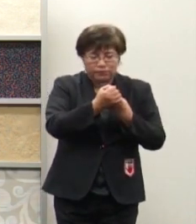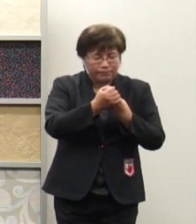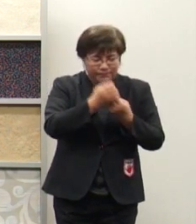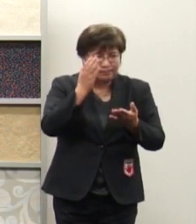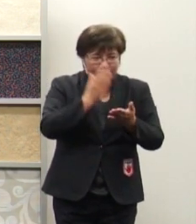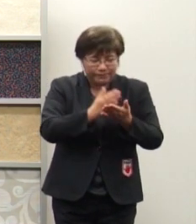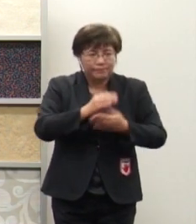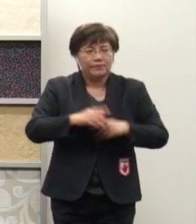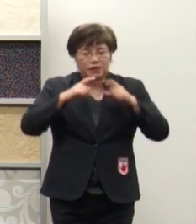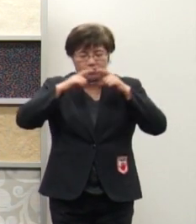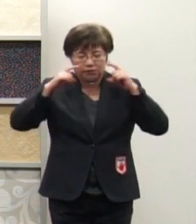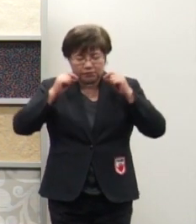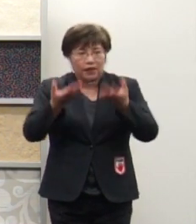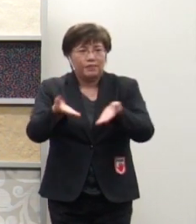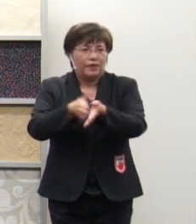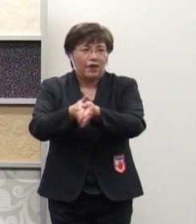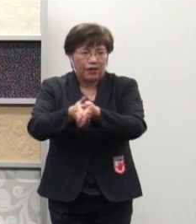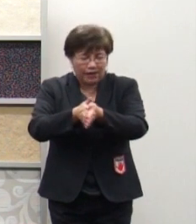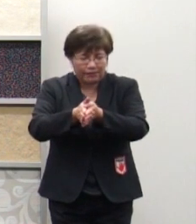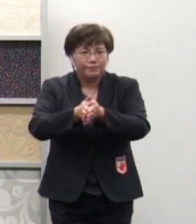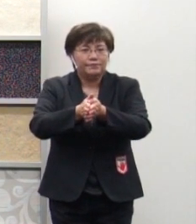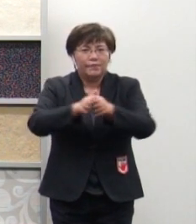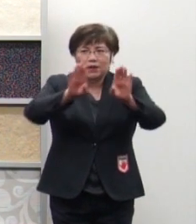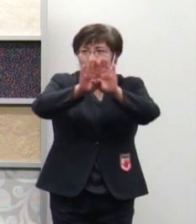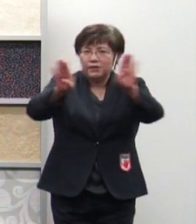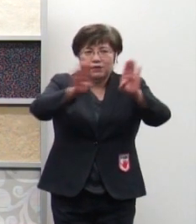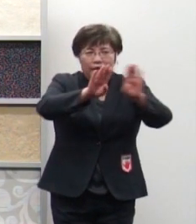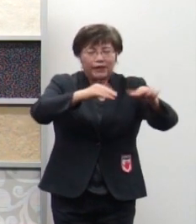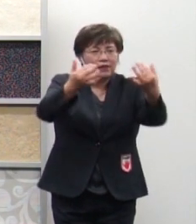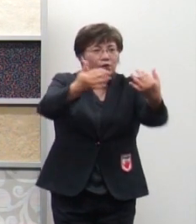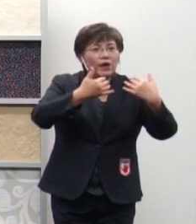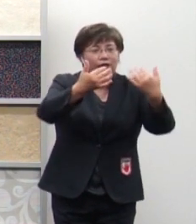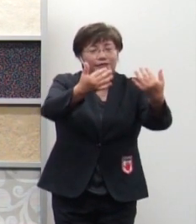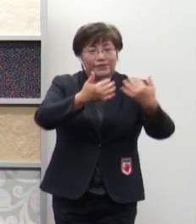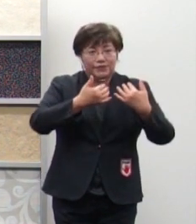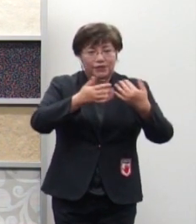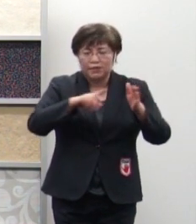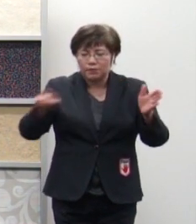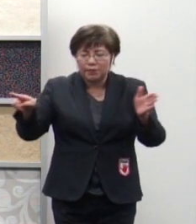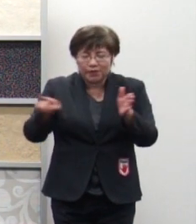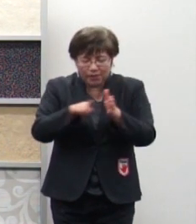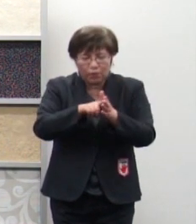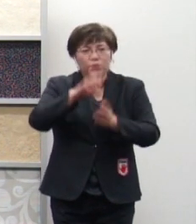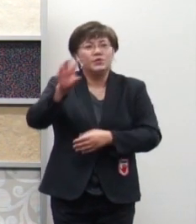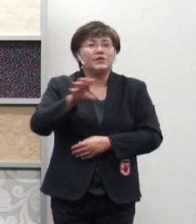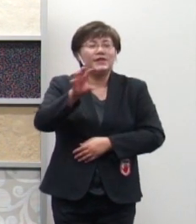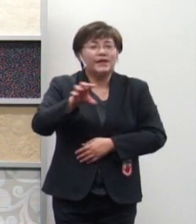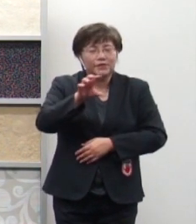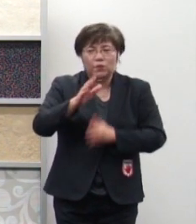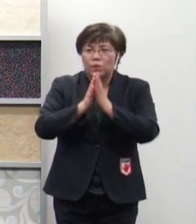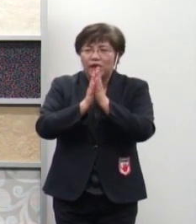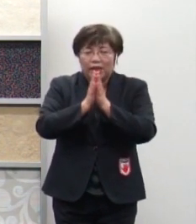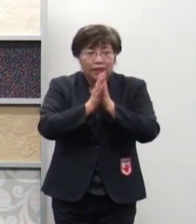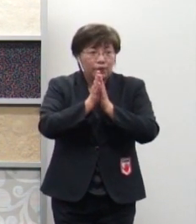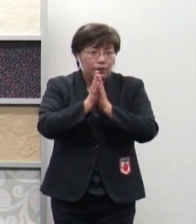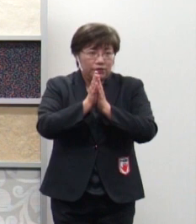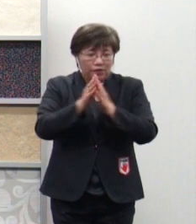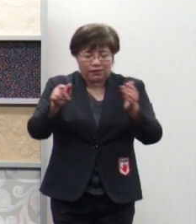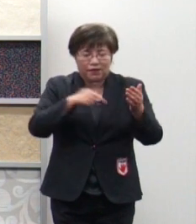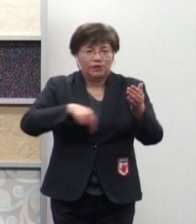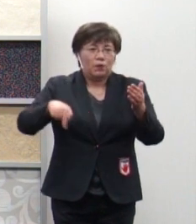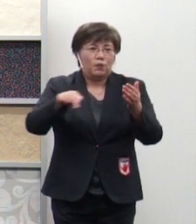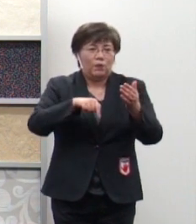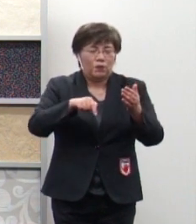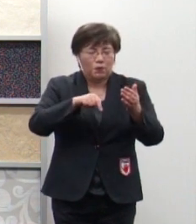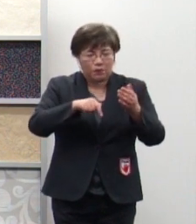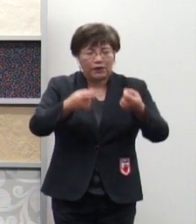スクの着用、手洗い、そして換気、といったこれまでですね、繰り返し、お願いをさせていただきました